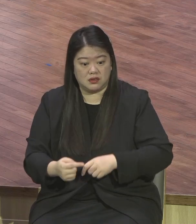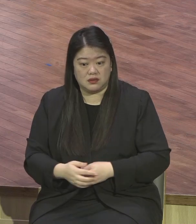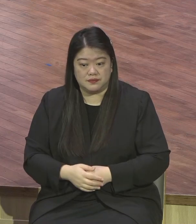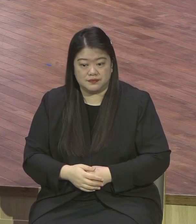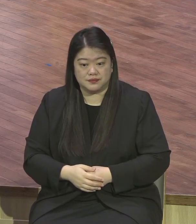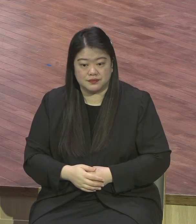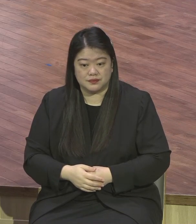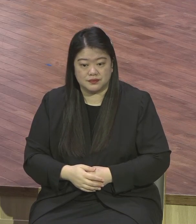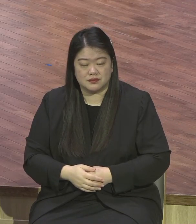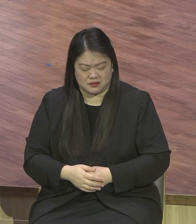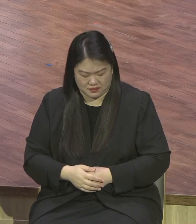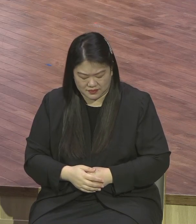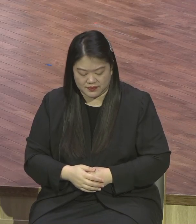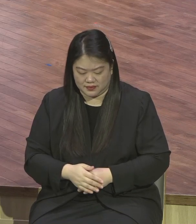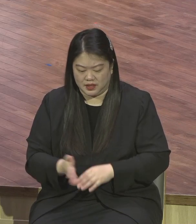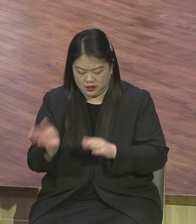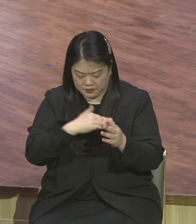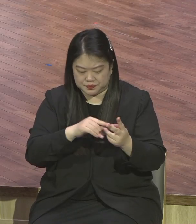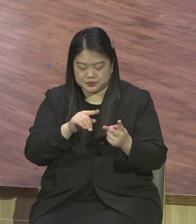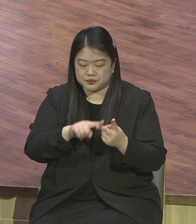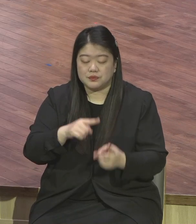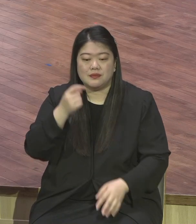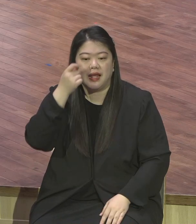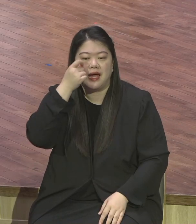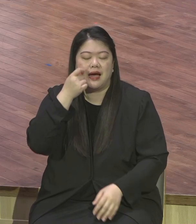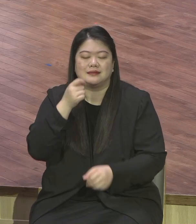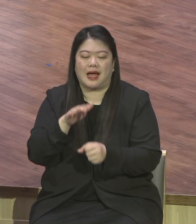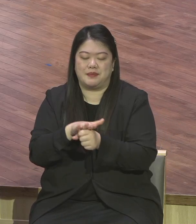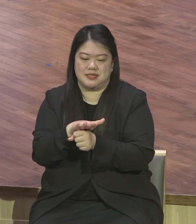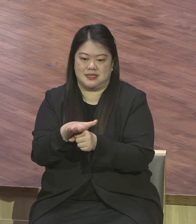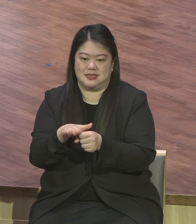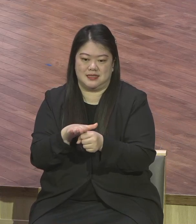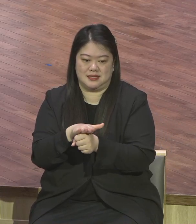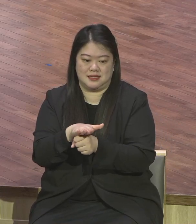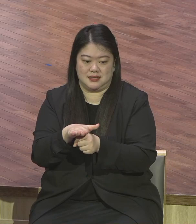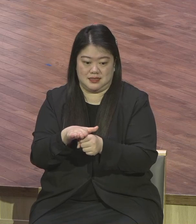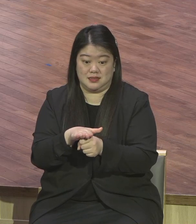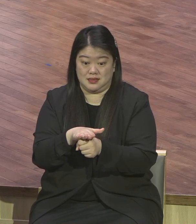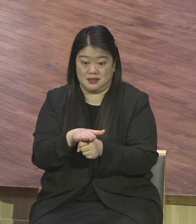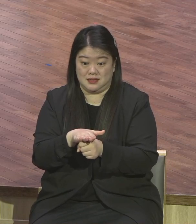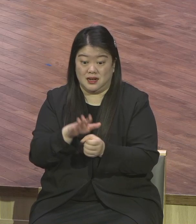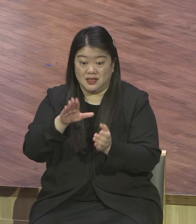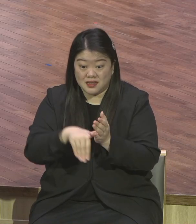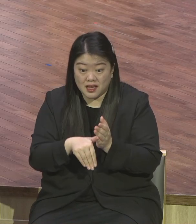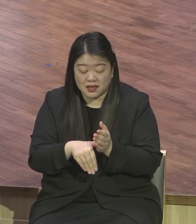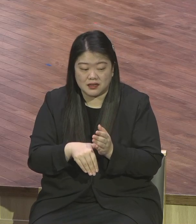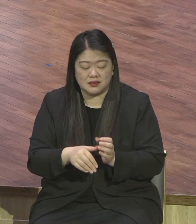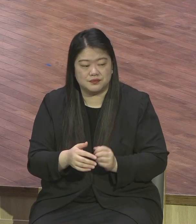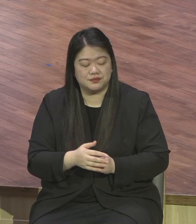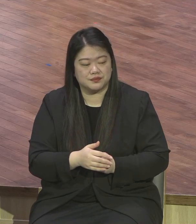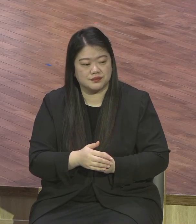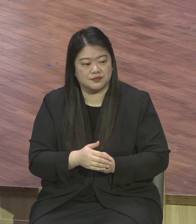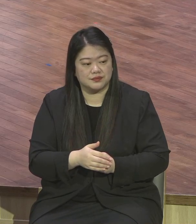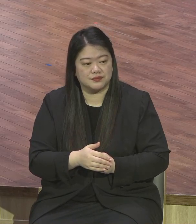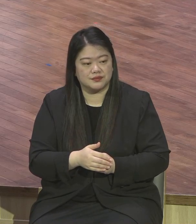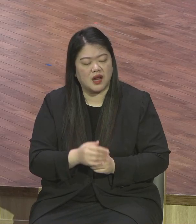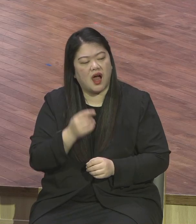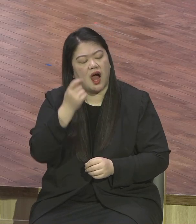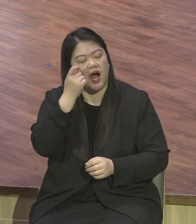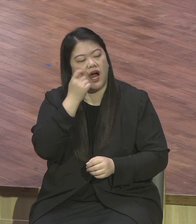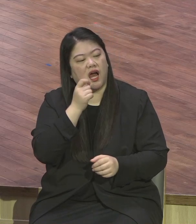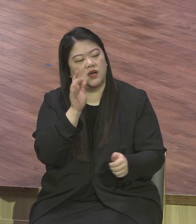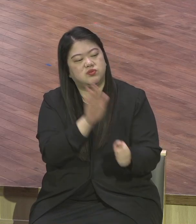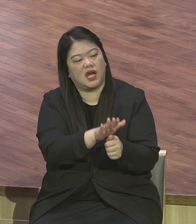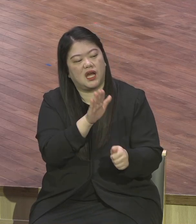베푼다. 자비. 그런 뜻이에요. 가장 좋은 것을 베푼다. 말로만 아니고 상대방에 대한 구체적인 행동을 의미합니다. 특별히